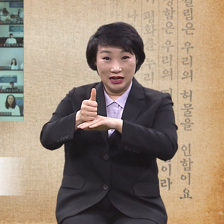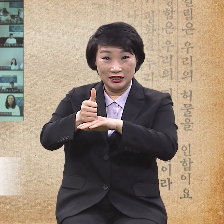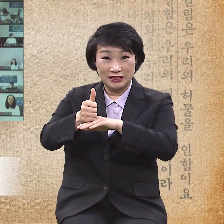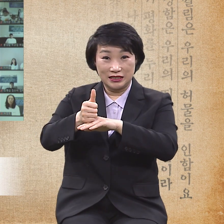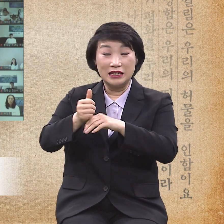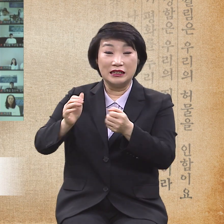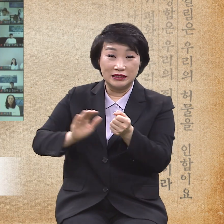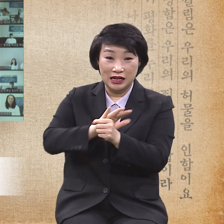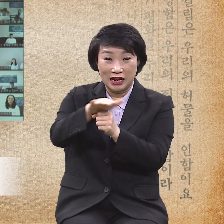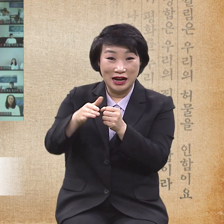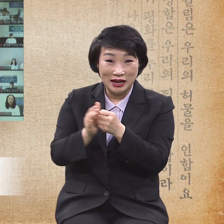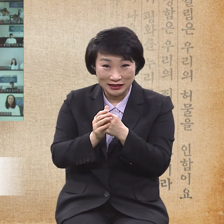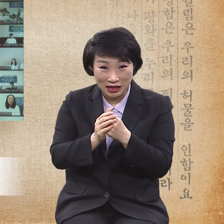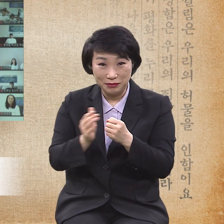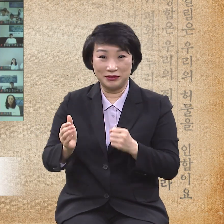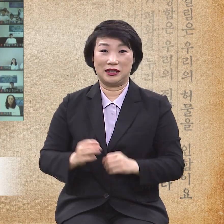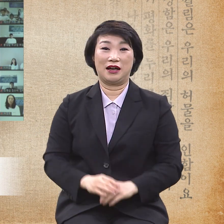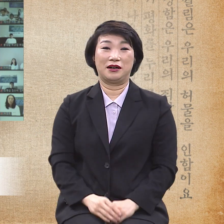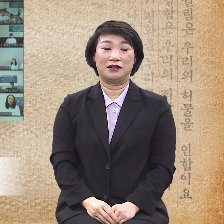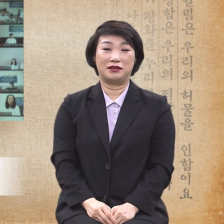끝까지 사랑하시느니라.